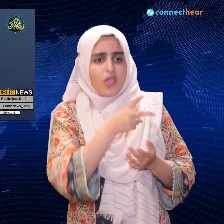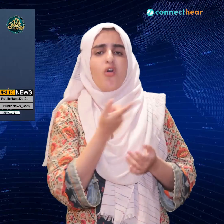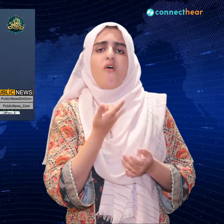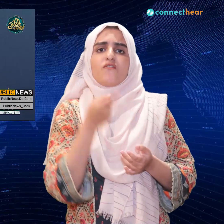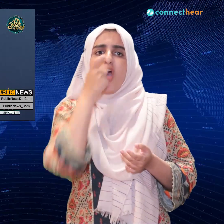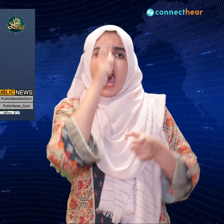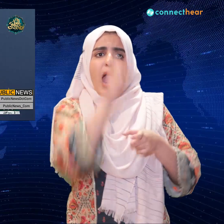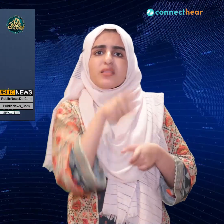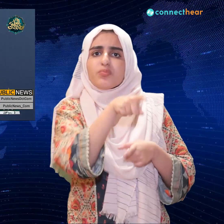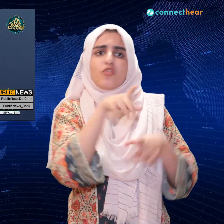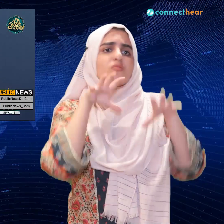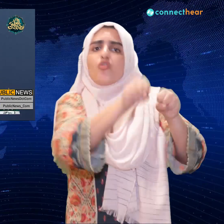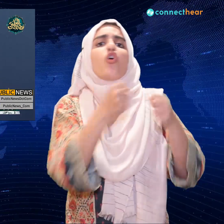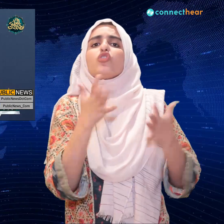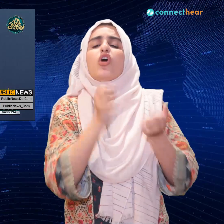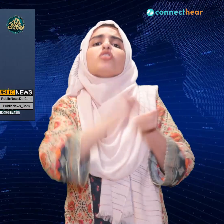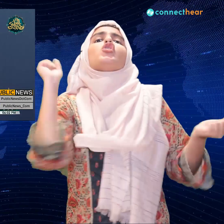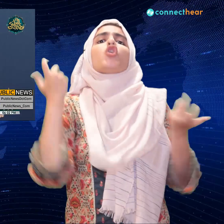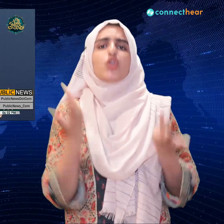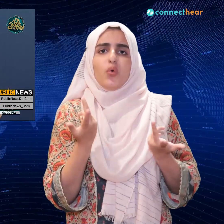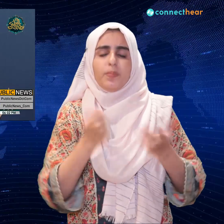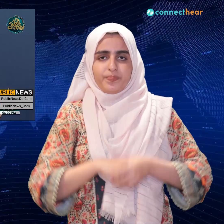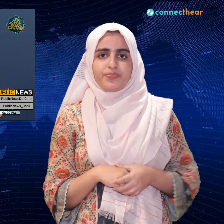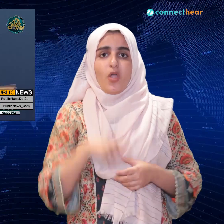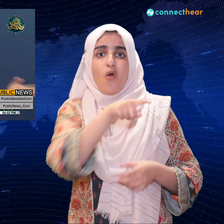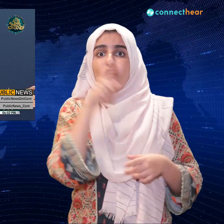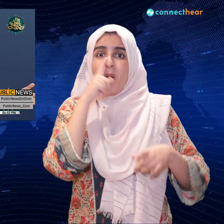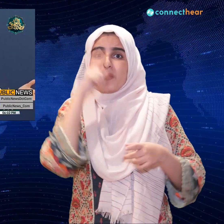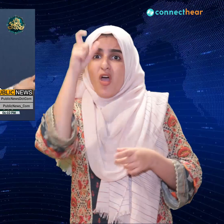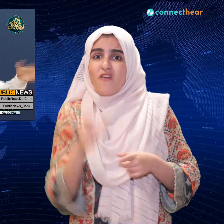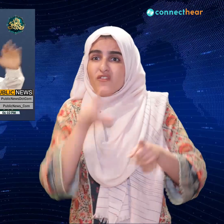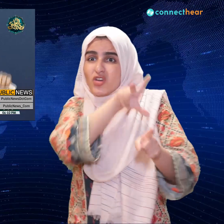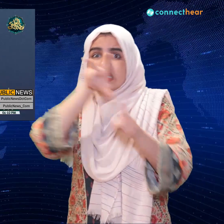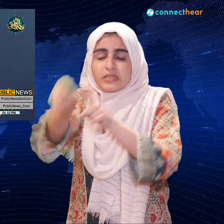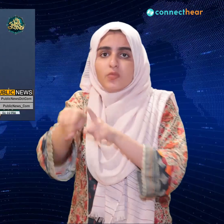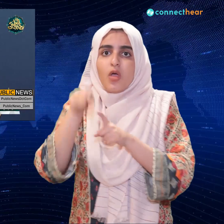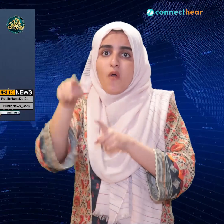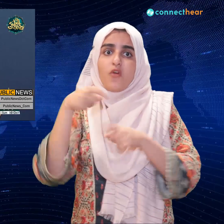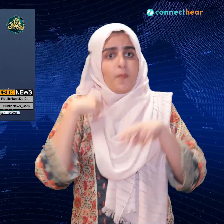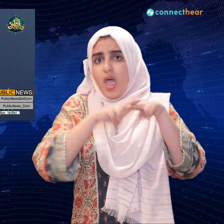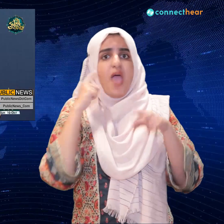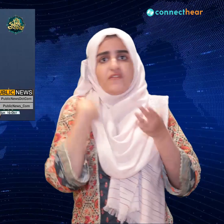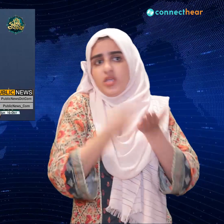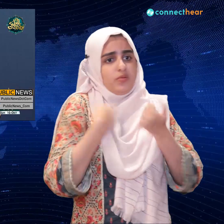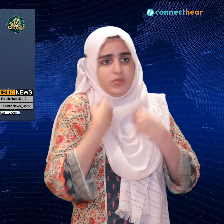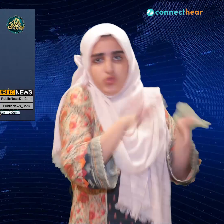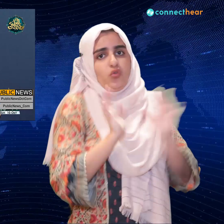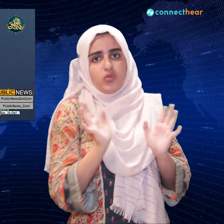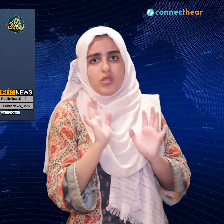یہ آدمی یہ نکل کیوں گیا؟ کہتا جی وہ جو خاتون ہے وہ کہتی ہے میں نے نہیں اس کے رپورٹ درج